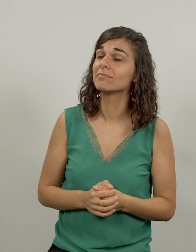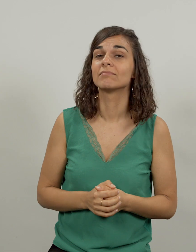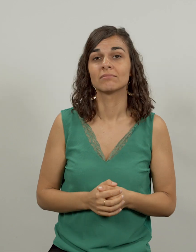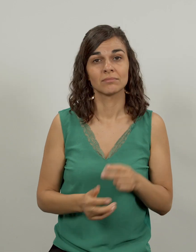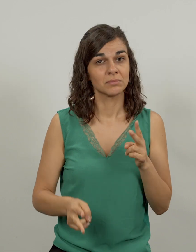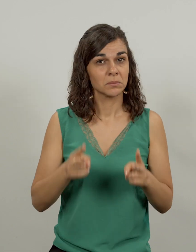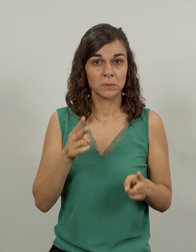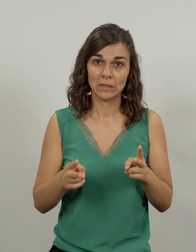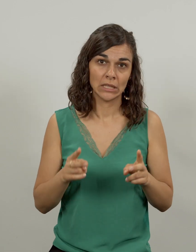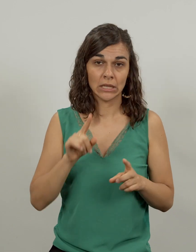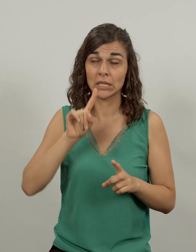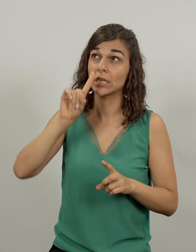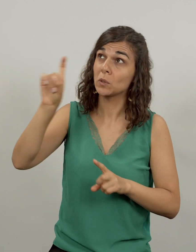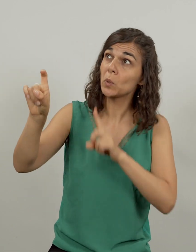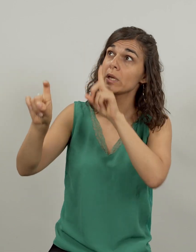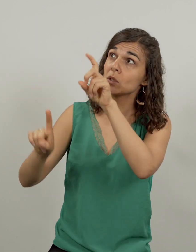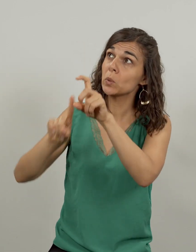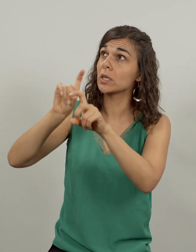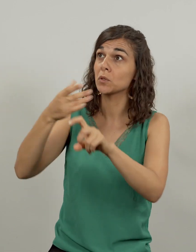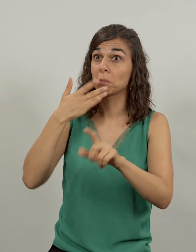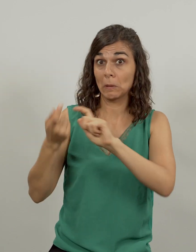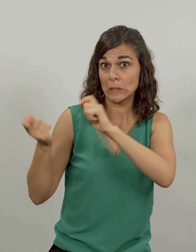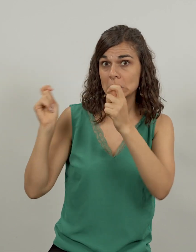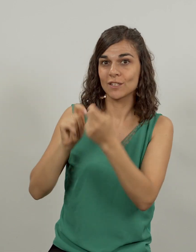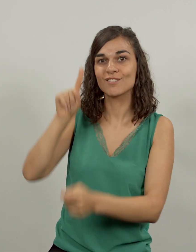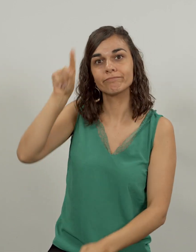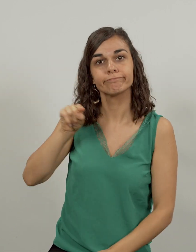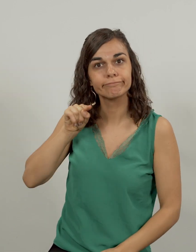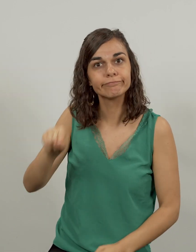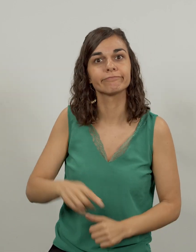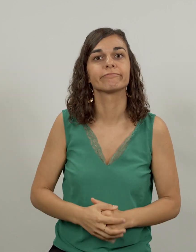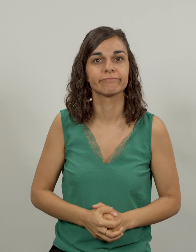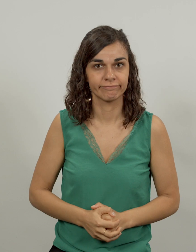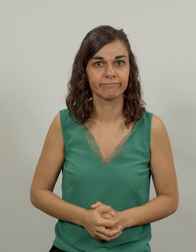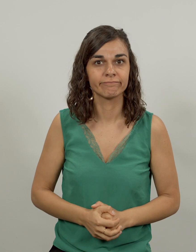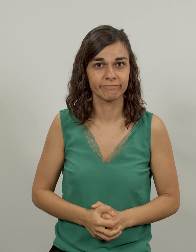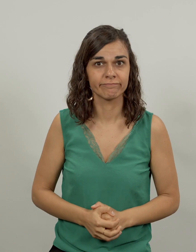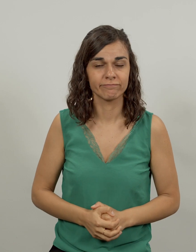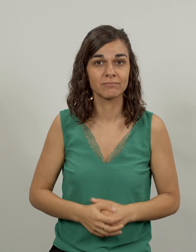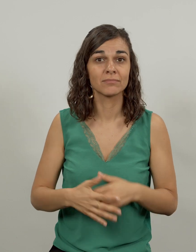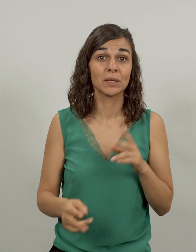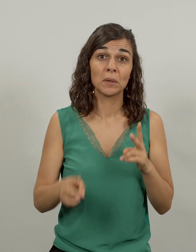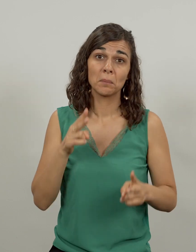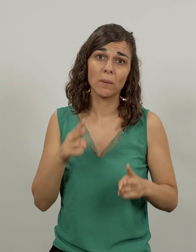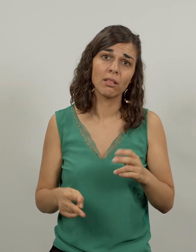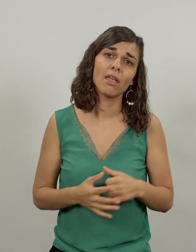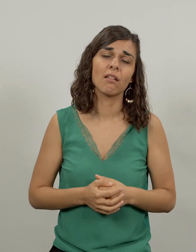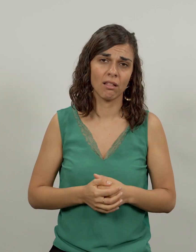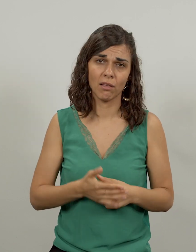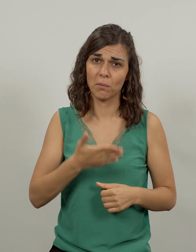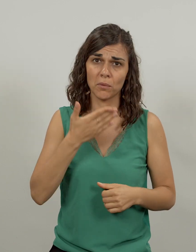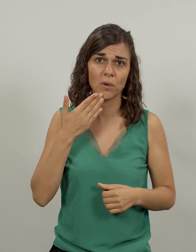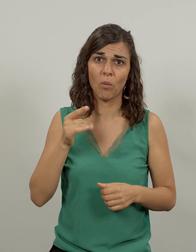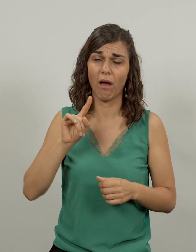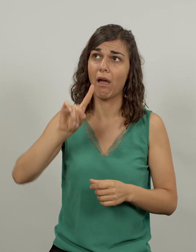serait peut-être temps d'échanger un point d'interrogation pour un point d'exclamation. Peut-être qu'il est